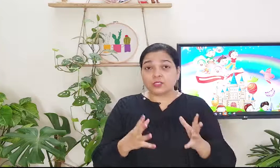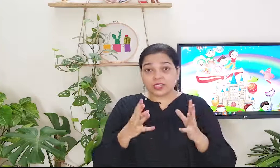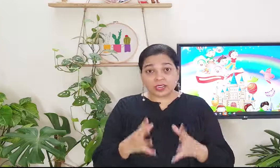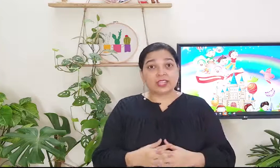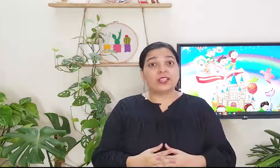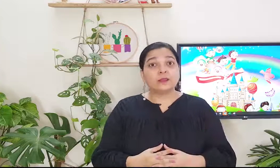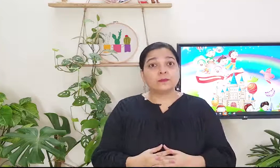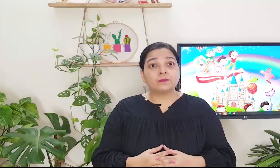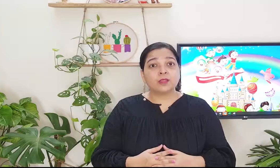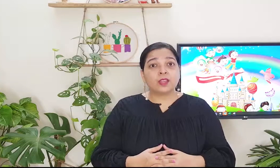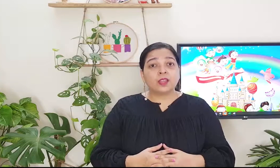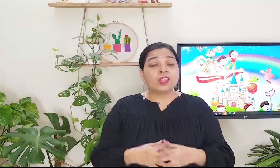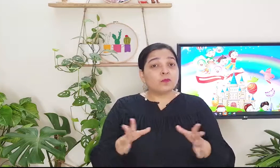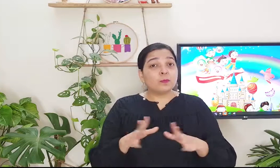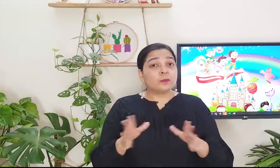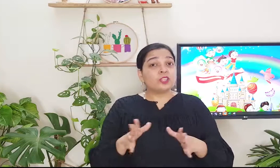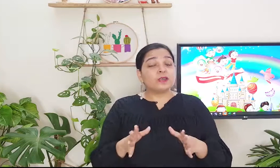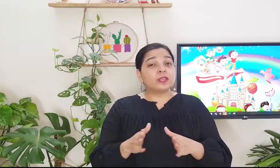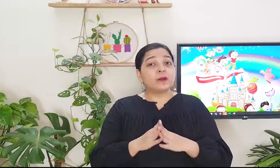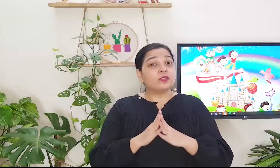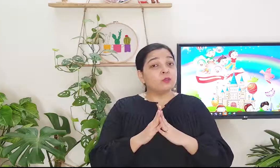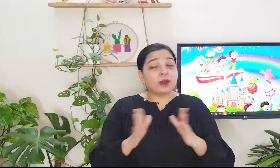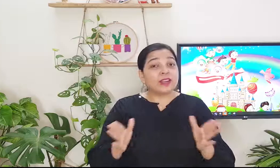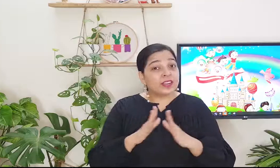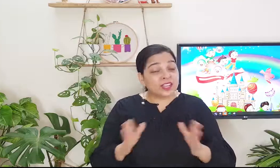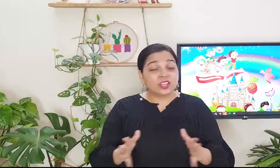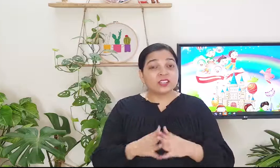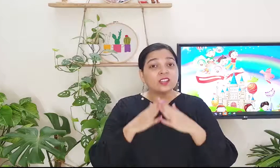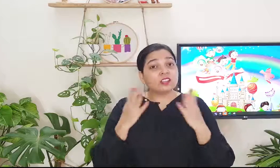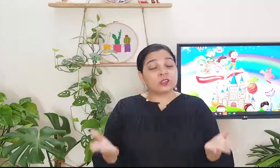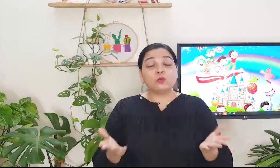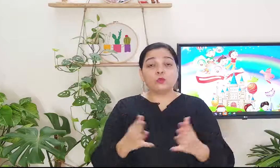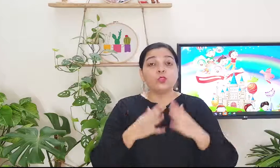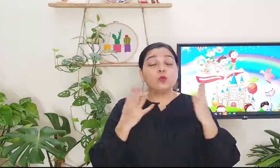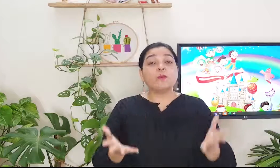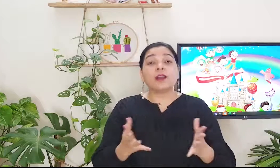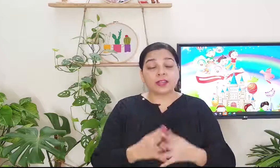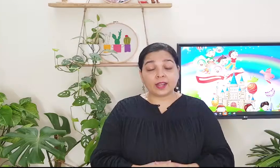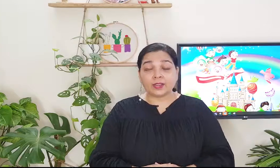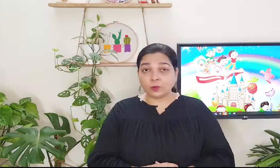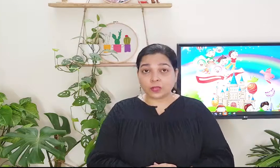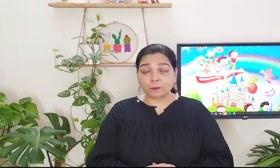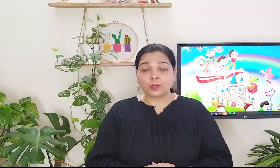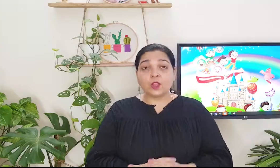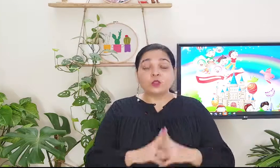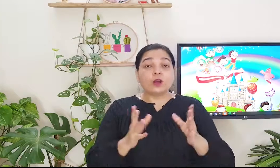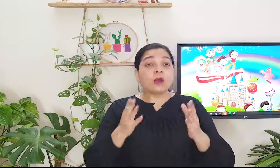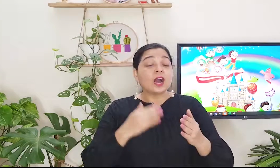ভয় পেত, নাকি ঈশ্বরের কথাকে স্বীকার করতে চাইত না? কেন কেন পালিয়ে গেল, হালেলুইয়া।